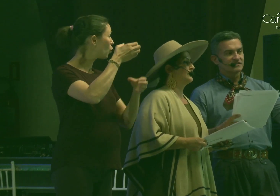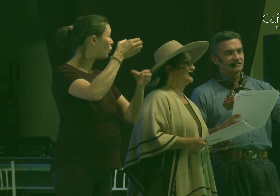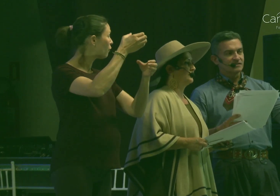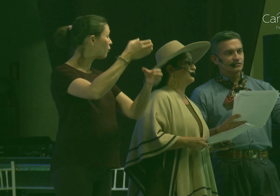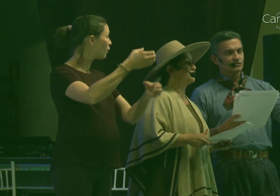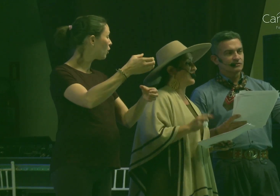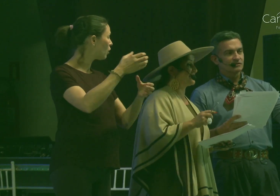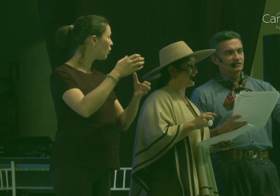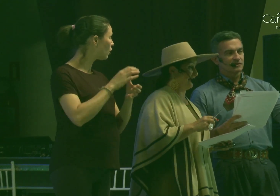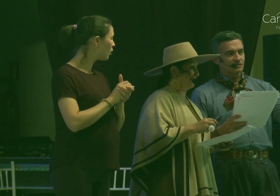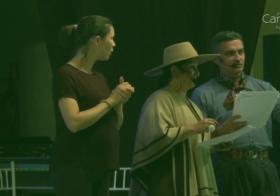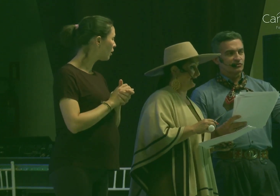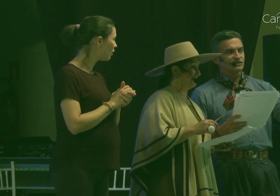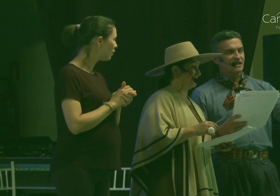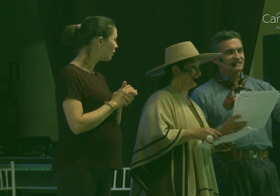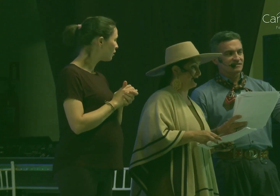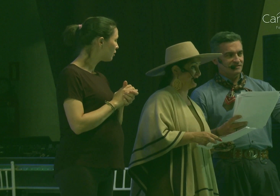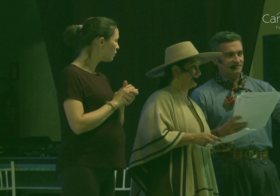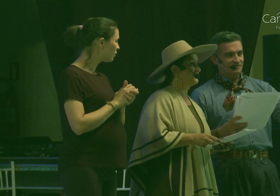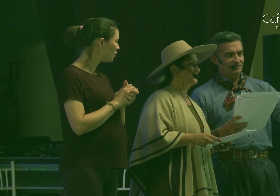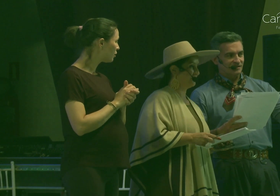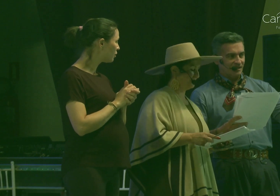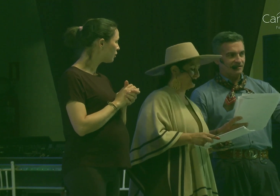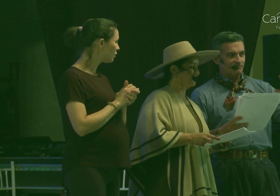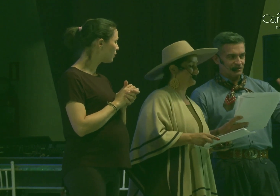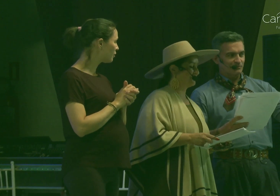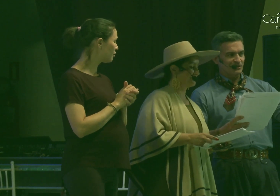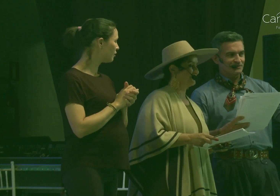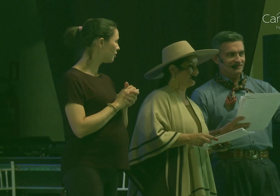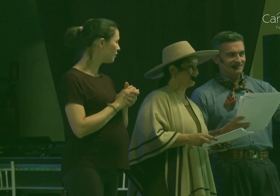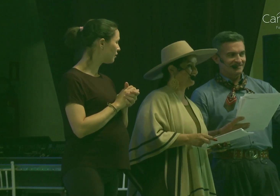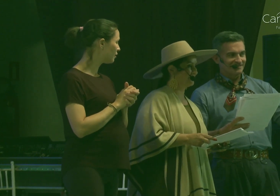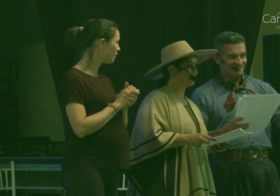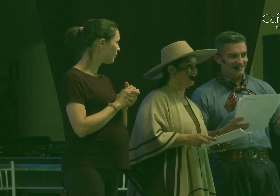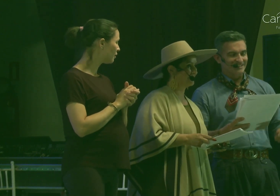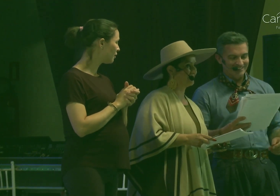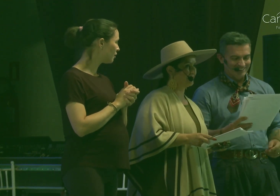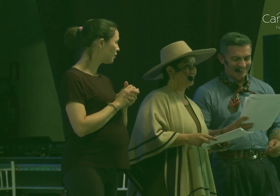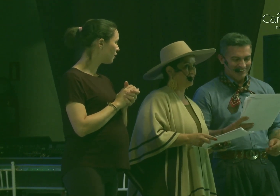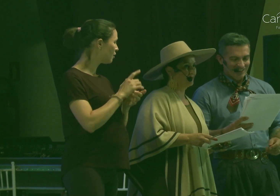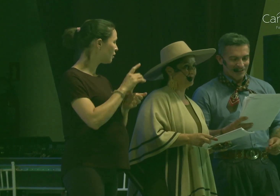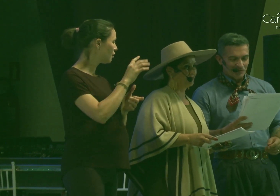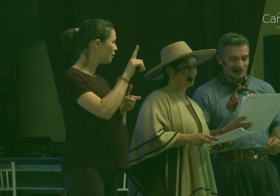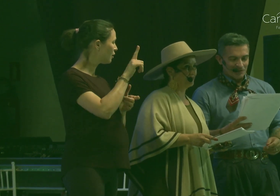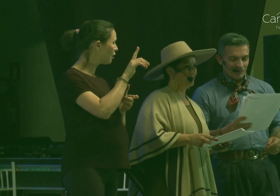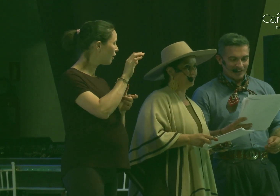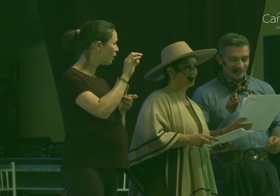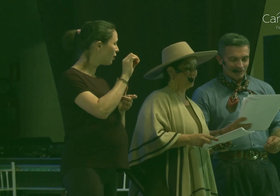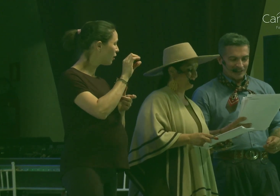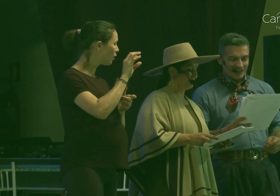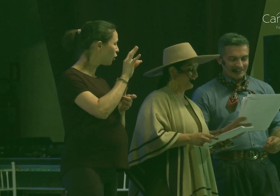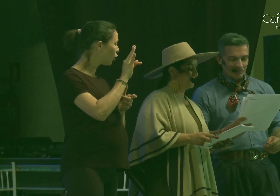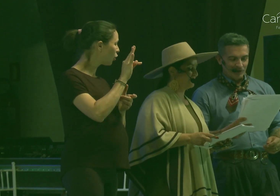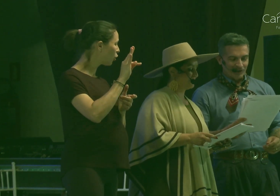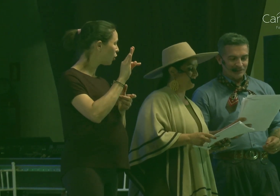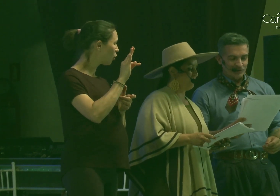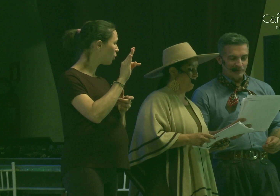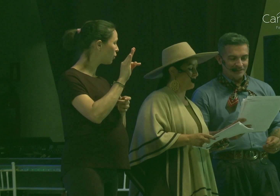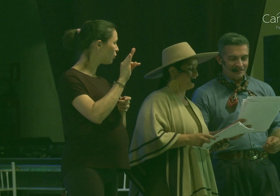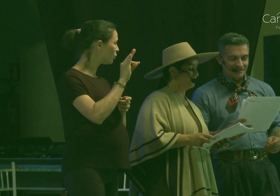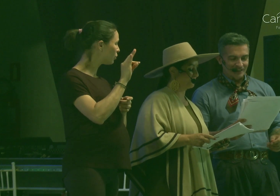Gutfesk, isso? Gutchesk. Gutchesk. É, mais ou menos. Isso aí. Muito bem. Vamos lá, então.